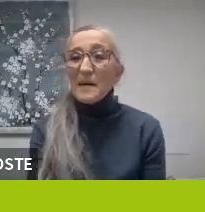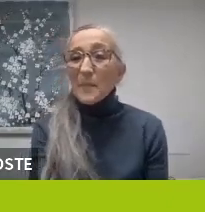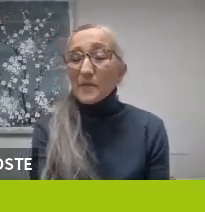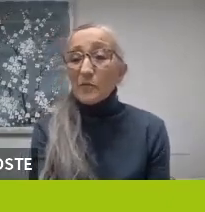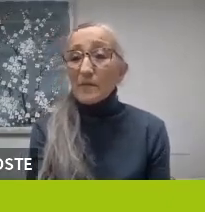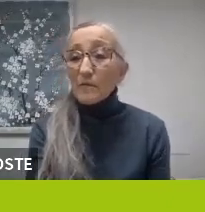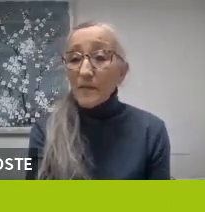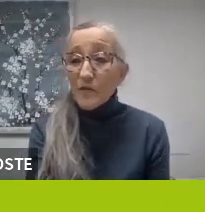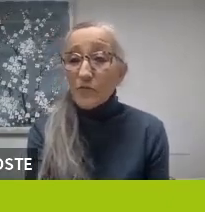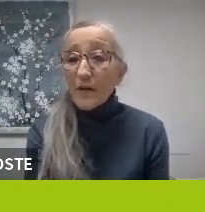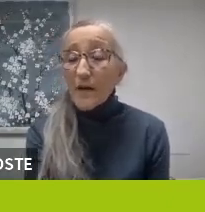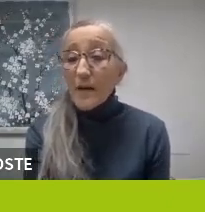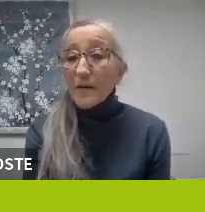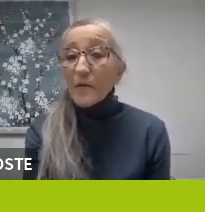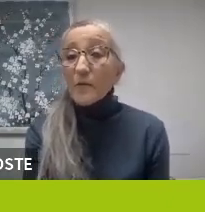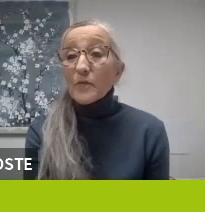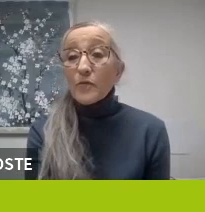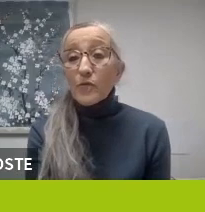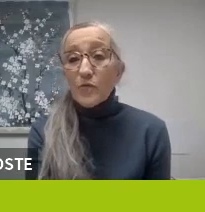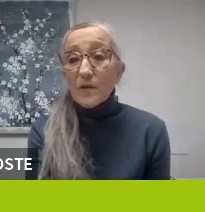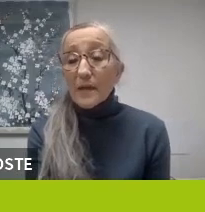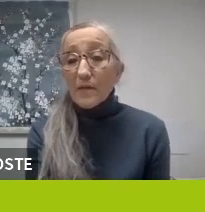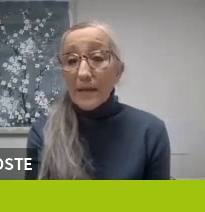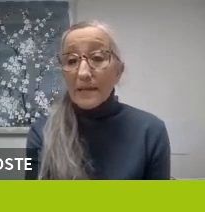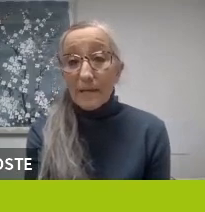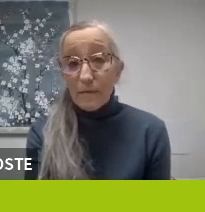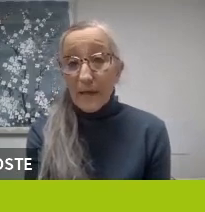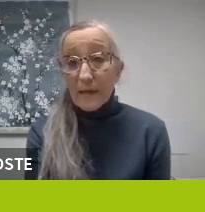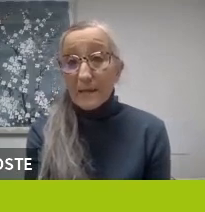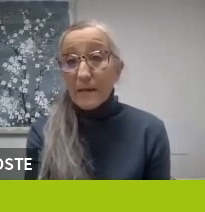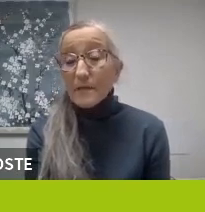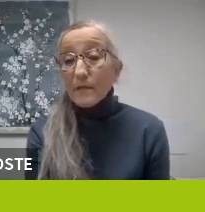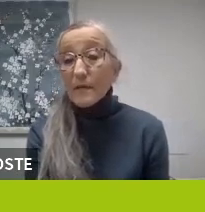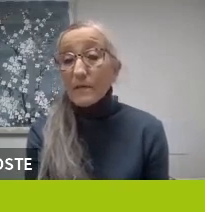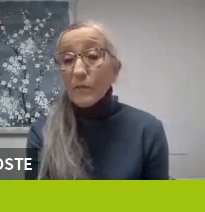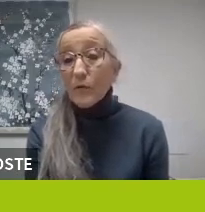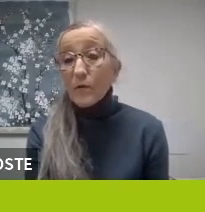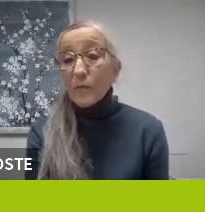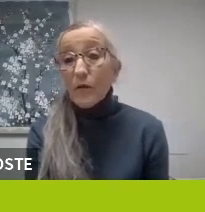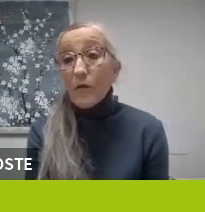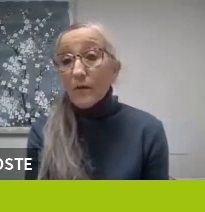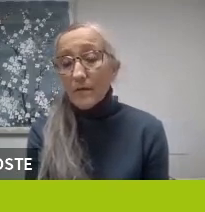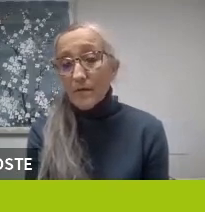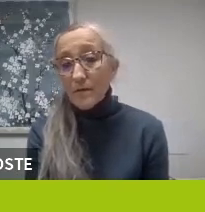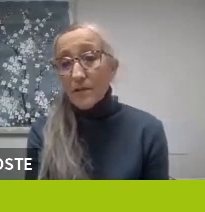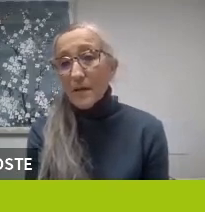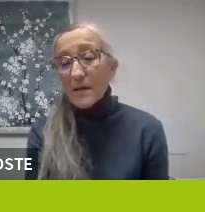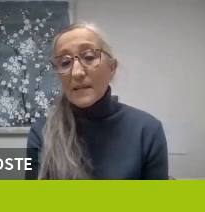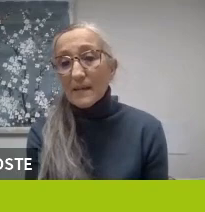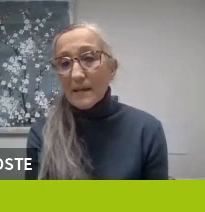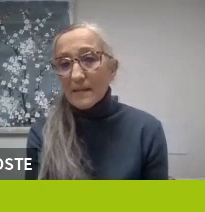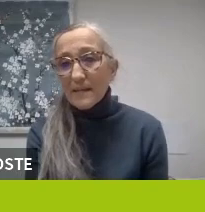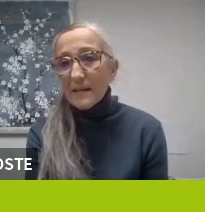communiquer parce que nous avons fait le choix de communiquer en LSF. La LSF, c'est effectivement ma langue, je